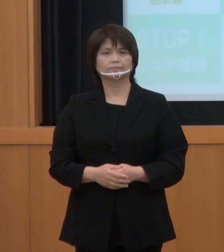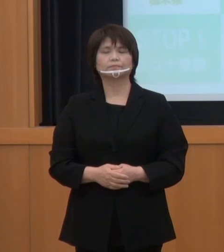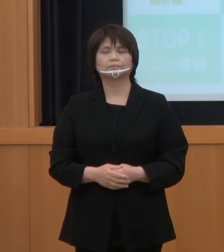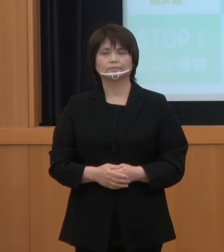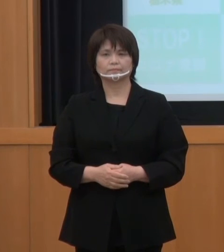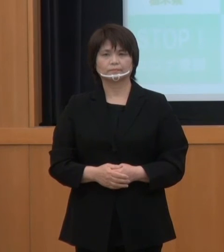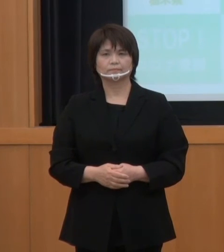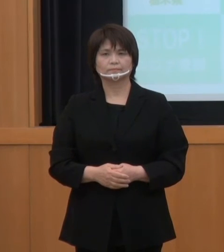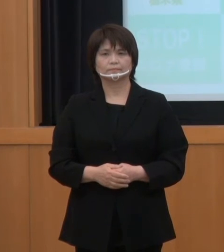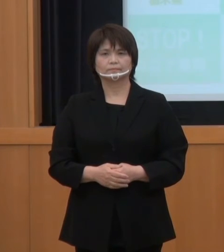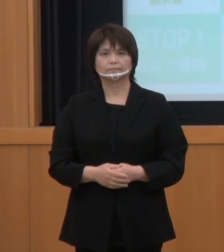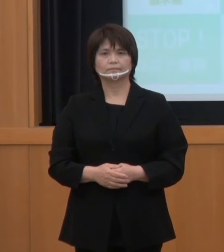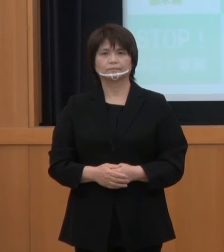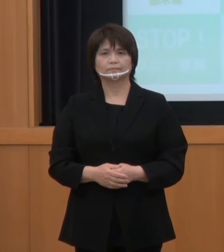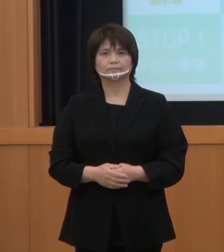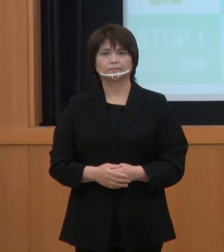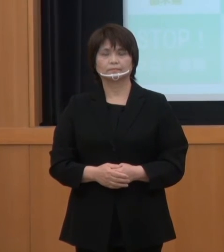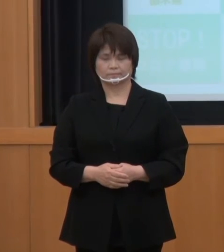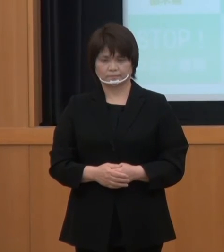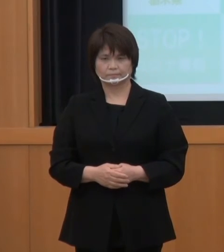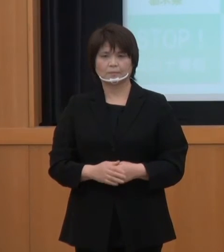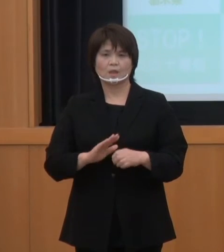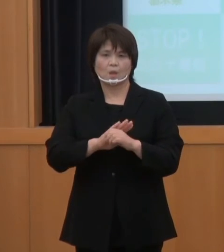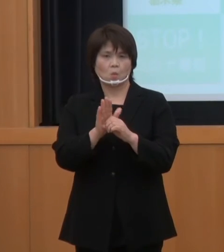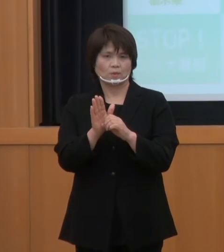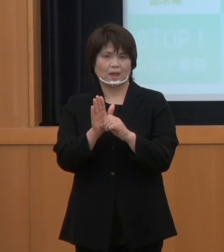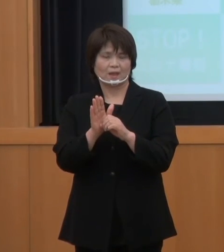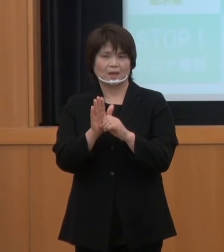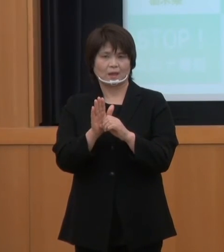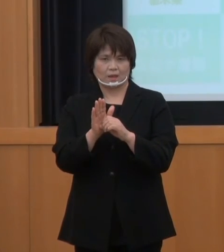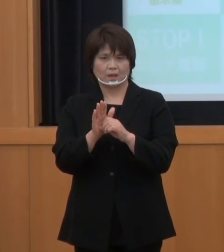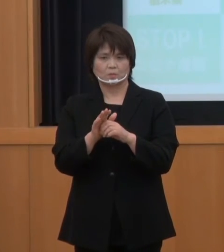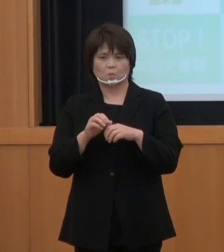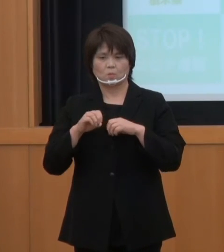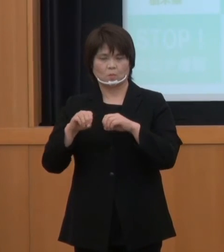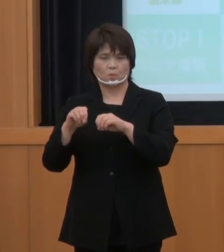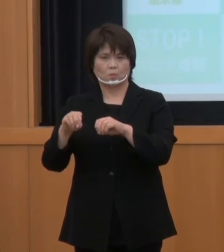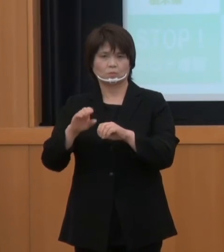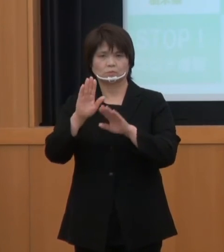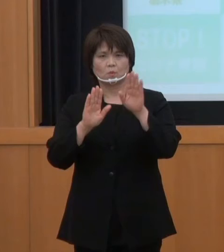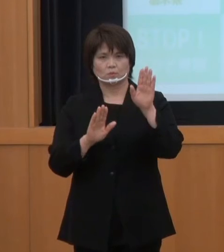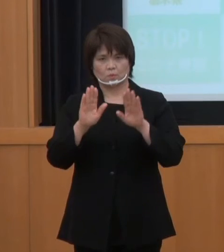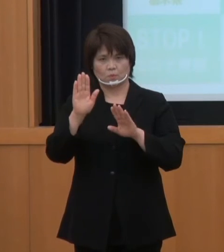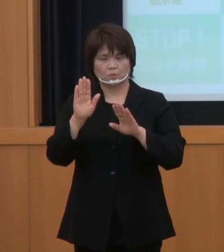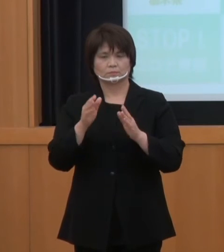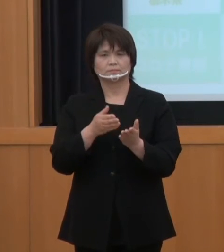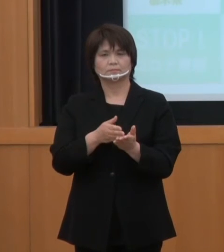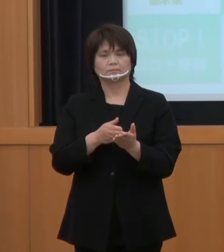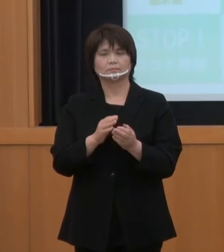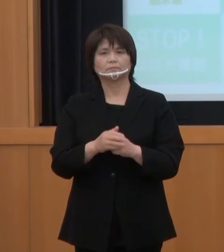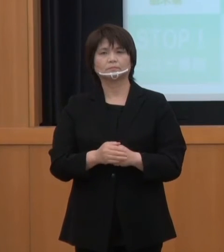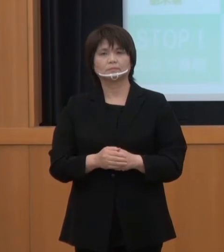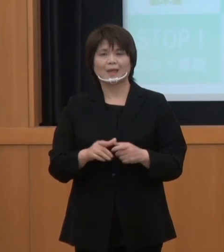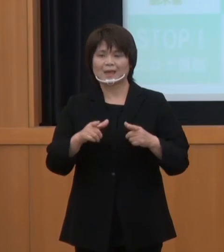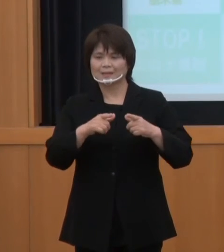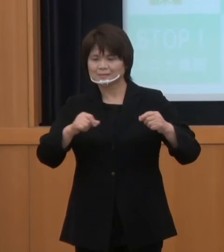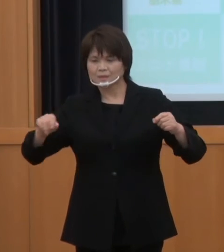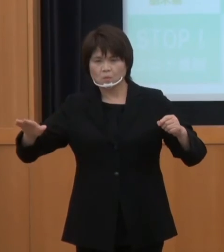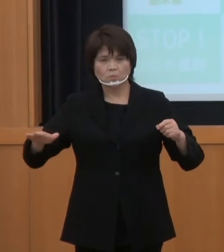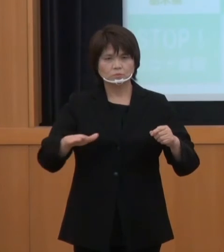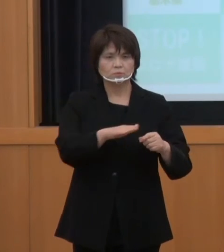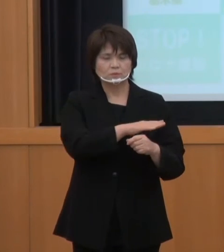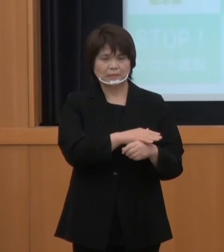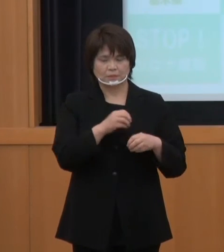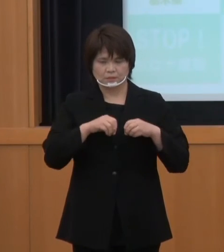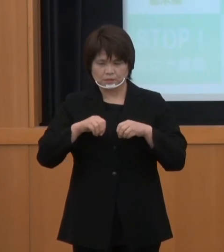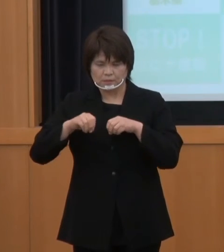まず、新型コロナの感染状況についてですけれども、全国で感染が